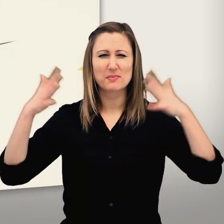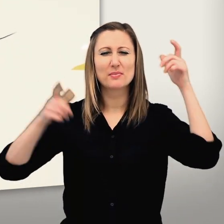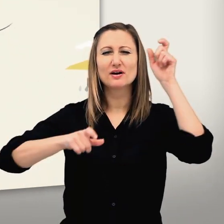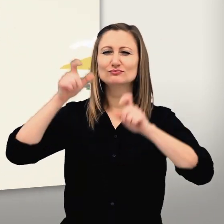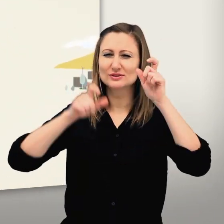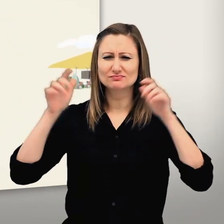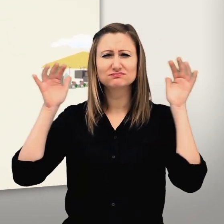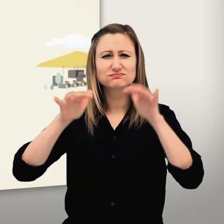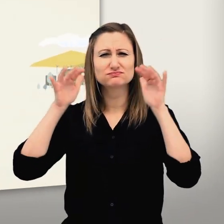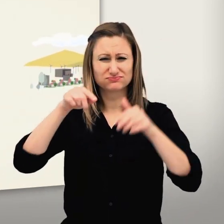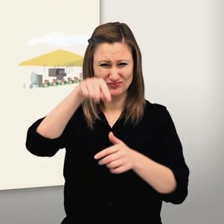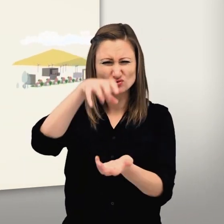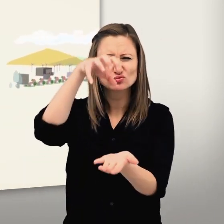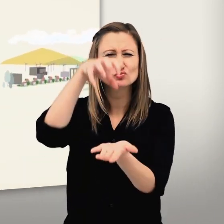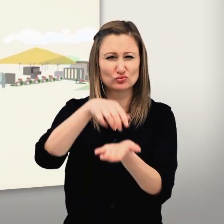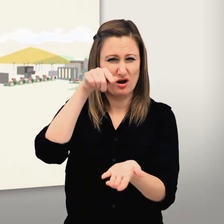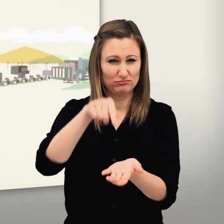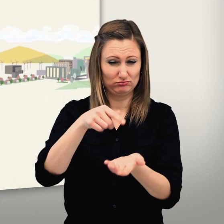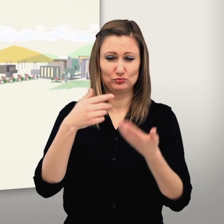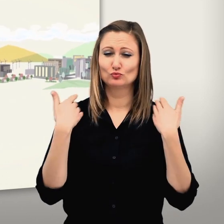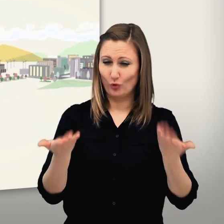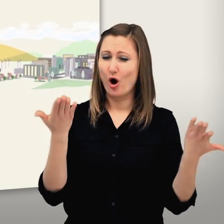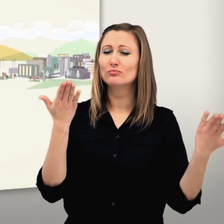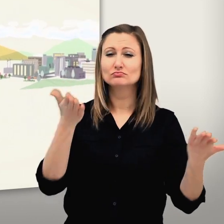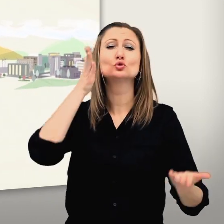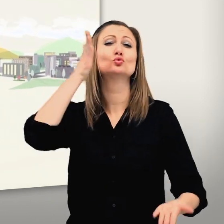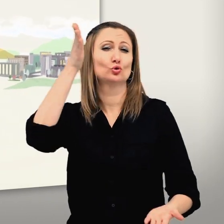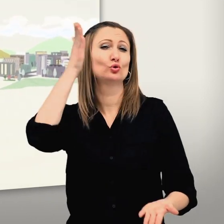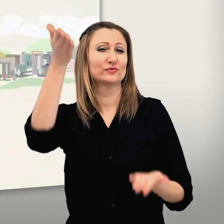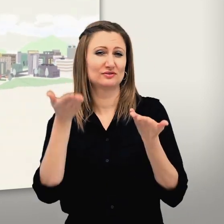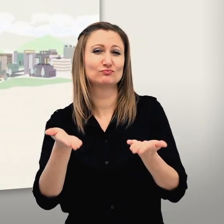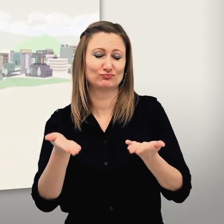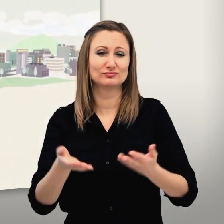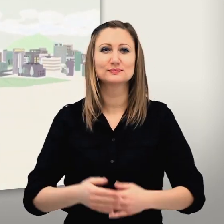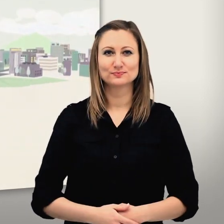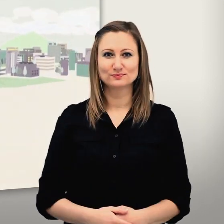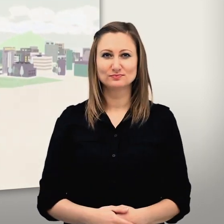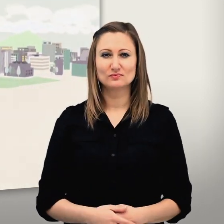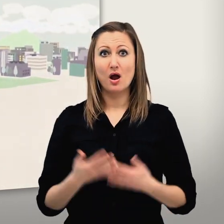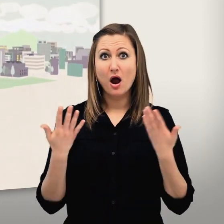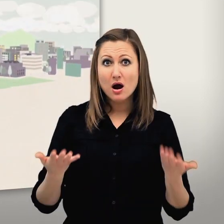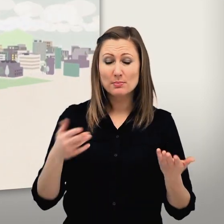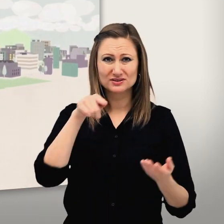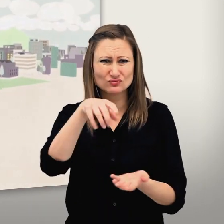Immer mehr Menschen leben in Städten. Es ist die Lebensform der Zukunft.